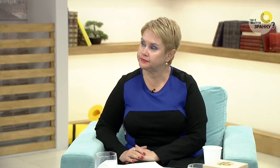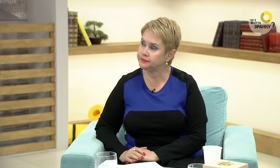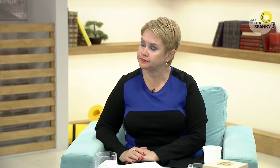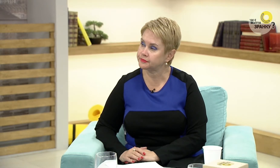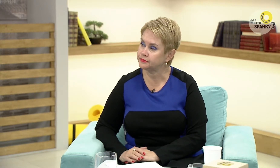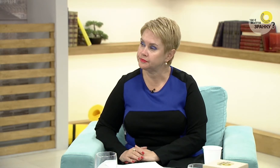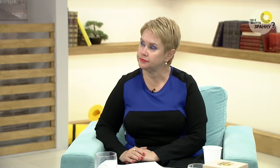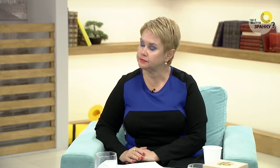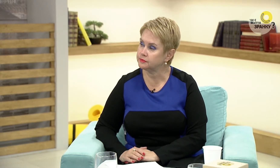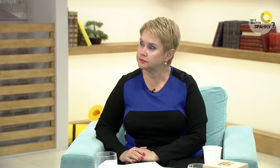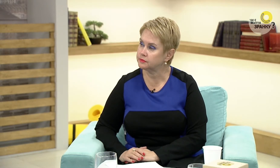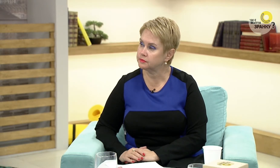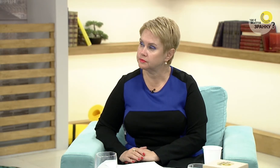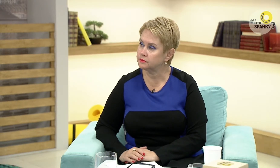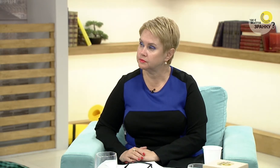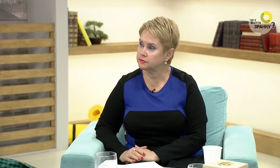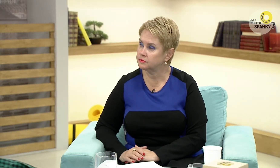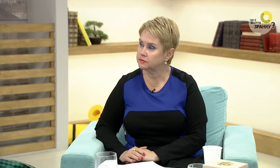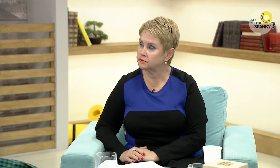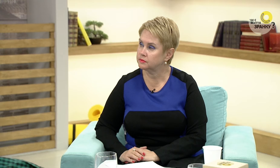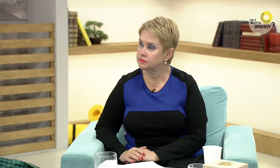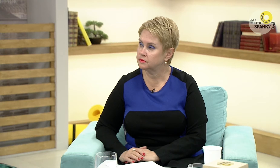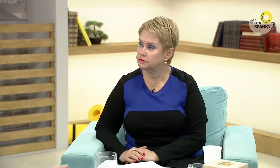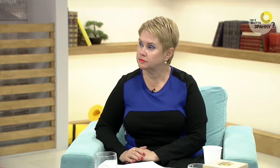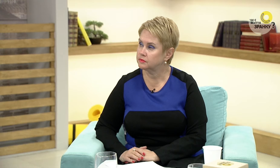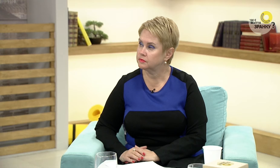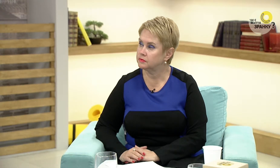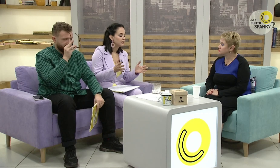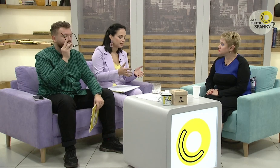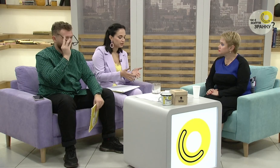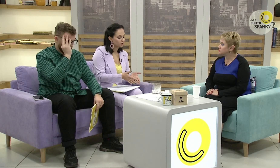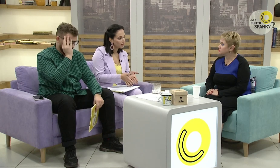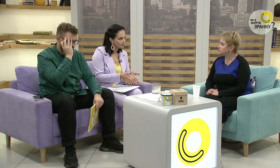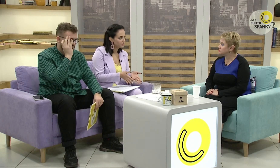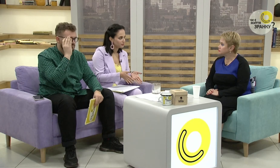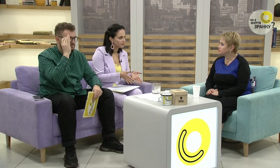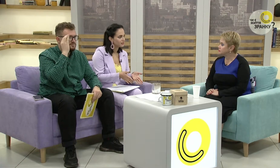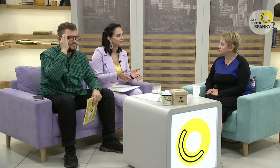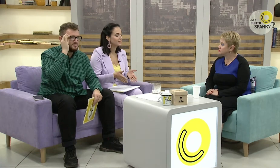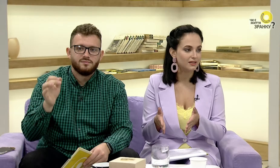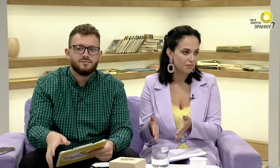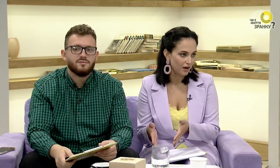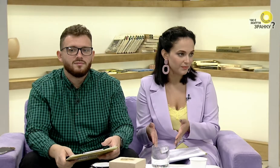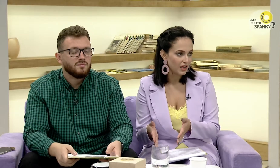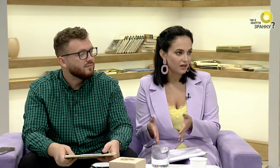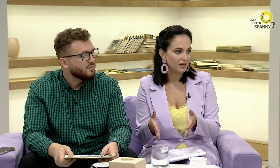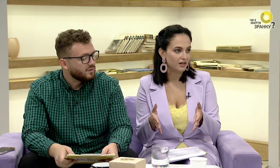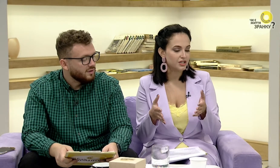питання. Можливо, там це тільки для мене або для всіх. Є глуха людина, є німа. Чи